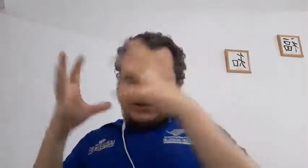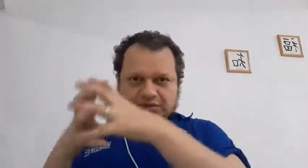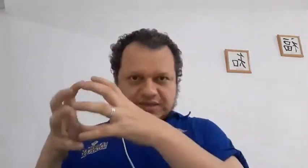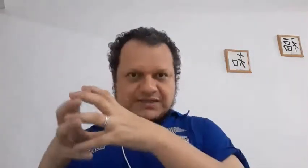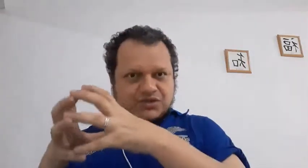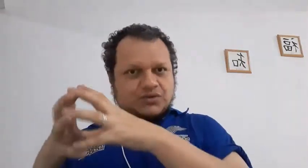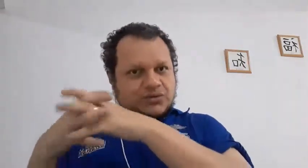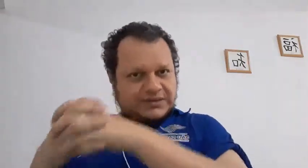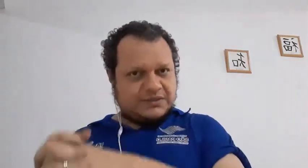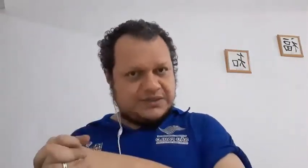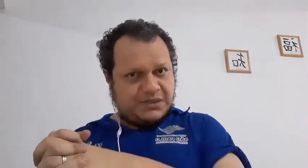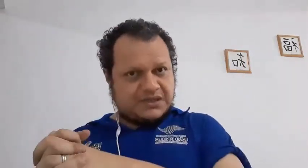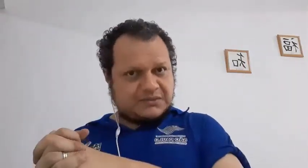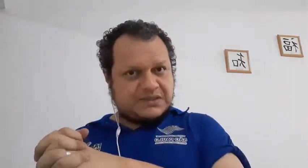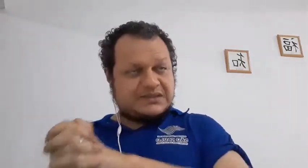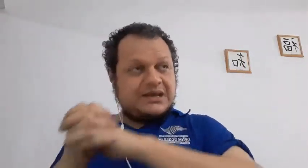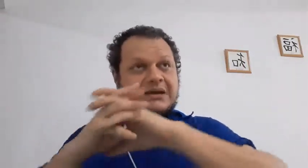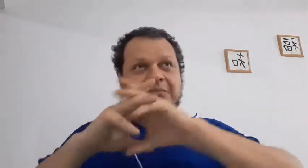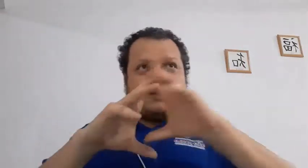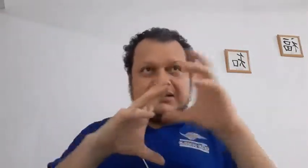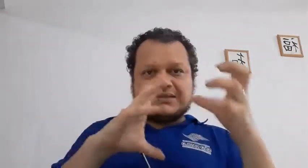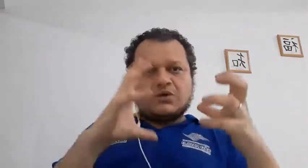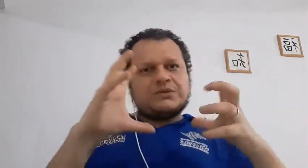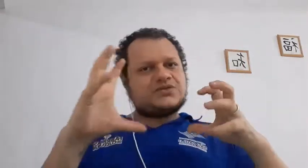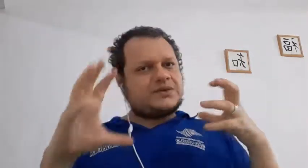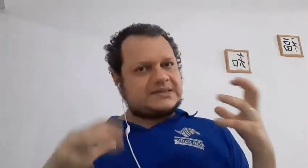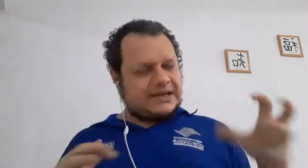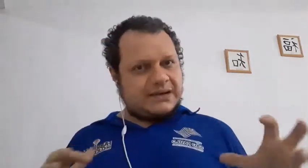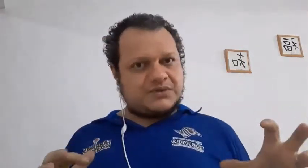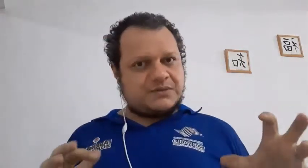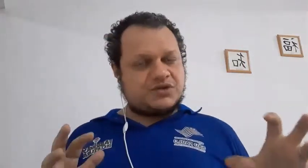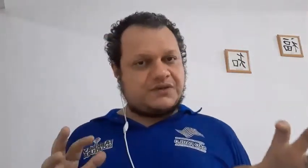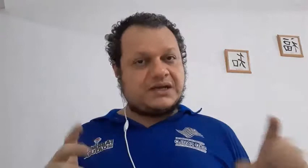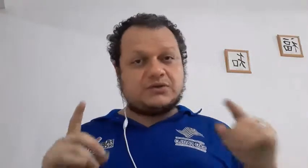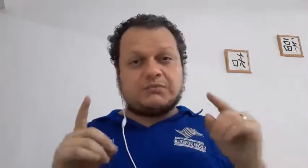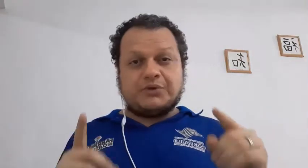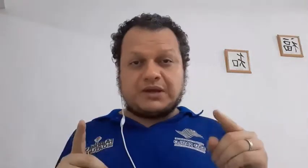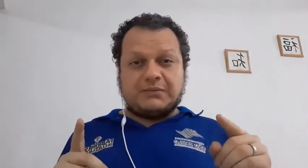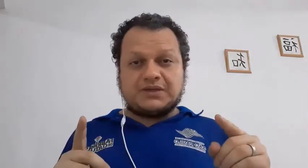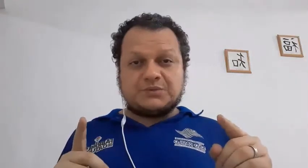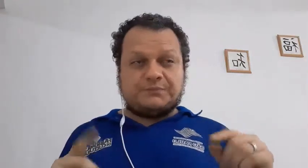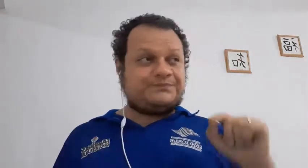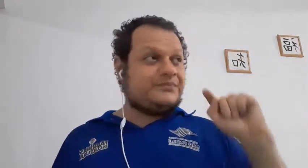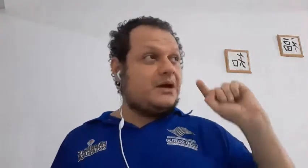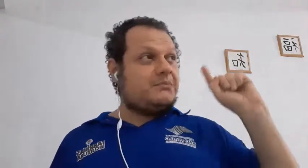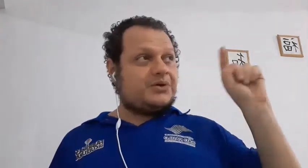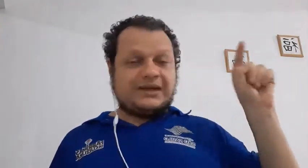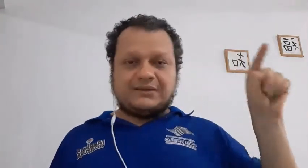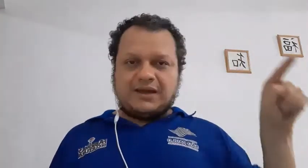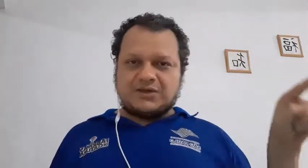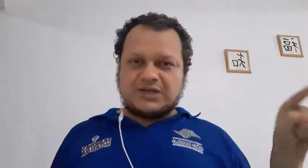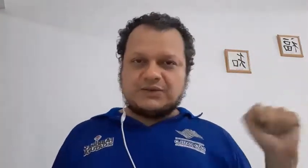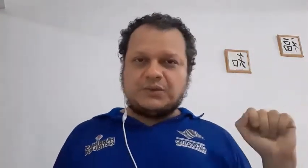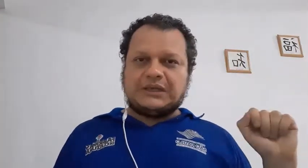das estruturas são as mesmas, mas algumas coisas acabam se modificando. Por que mesmo? Porque desde lá do INES